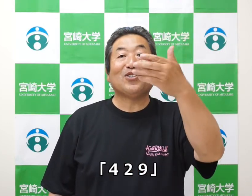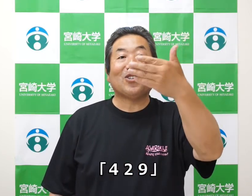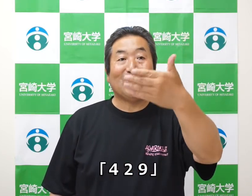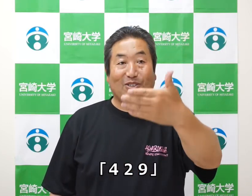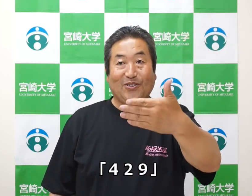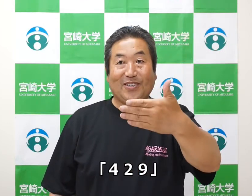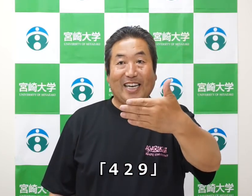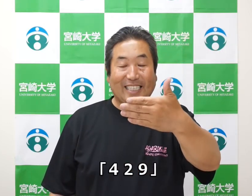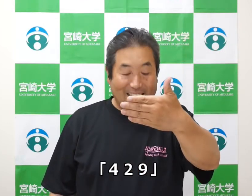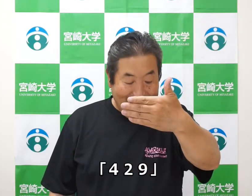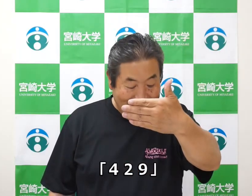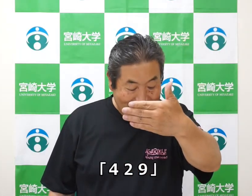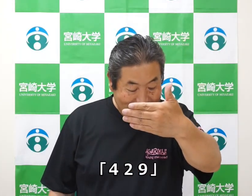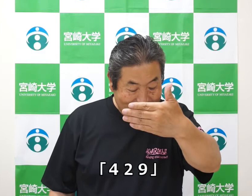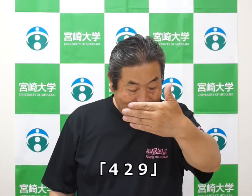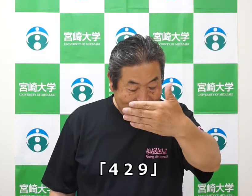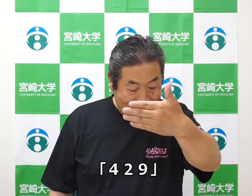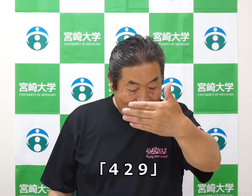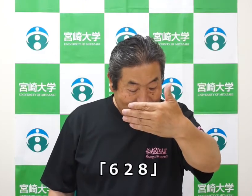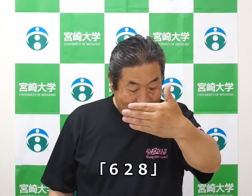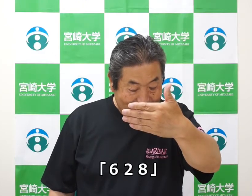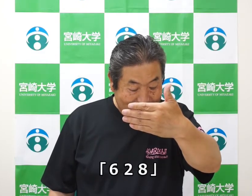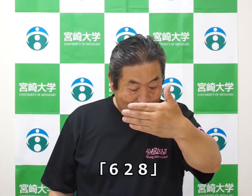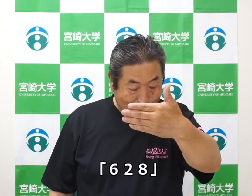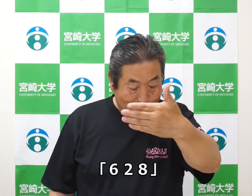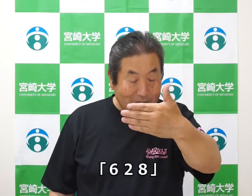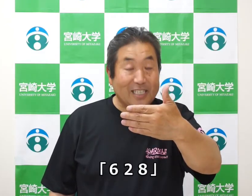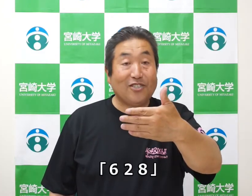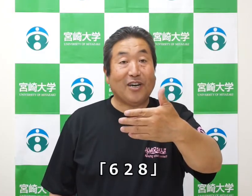429、はい、いいですね。次、628、